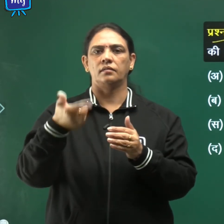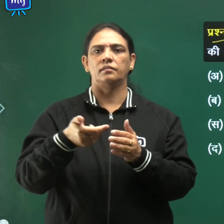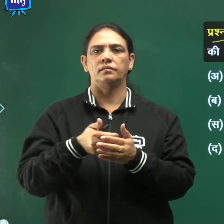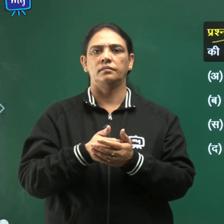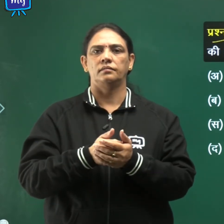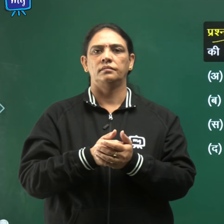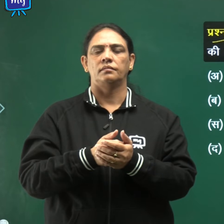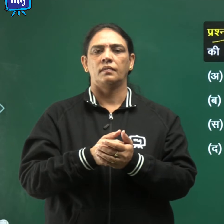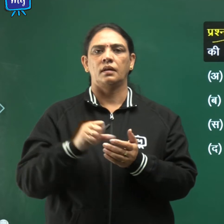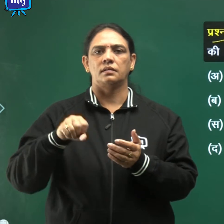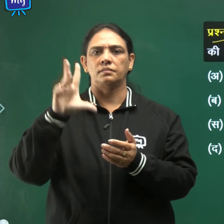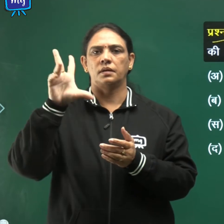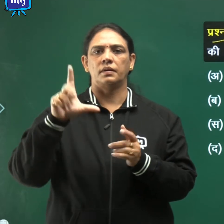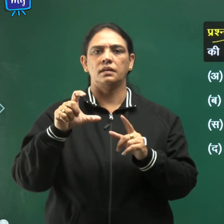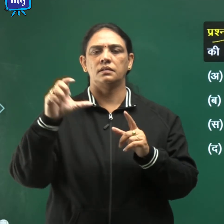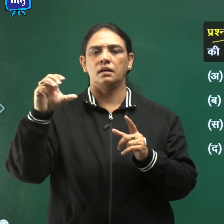सबसे बड़ी जीवा